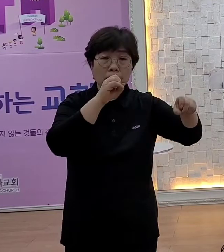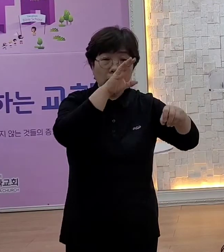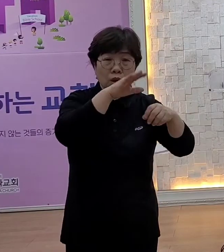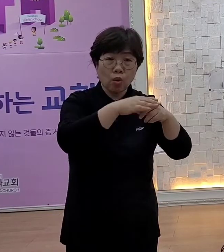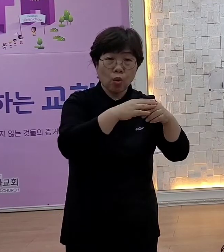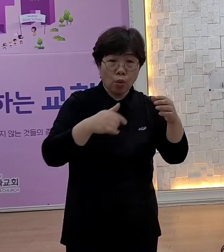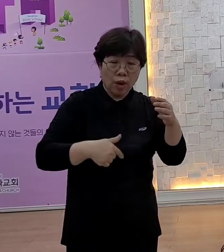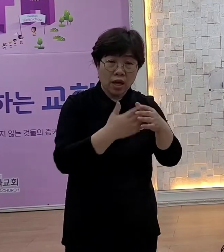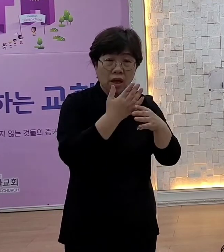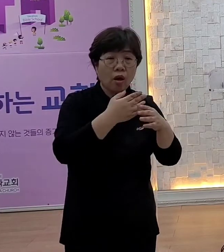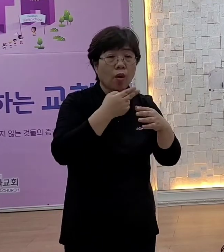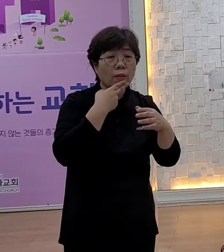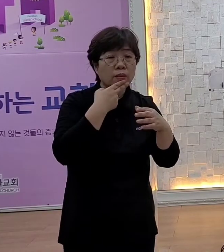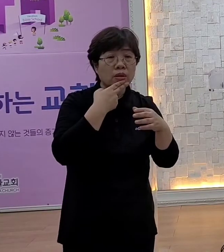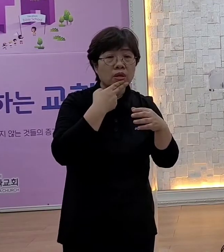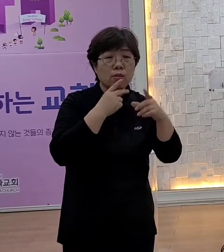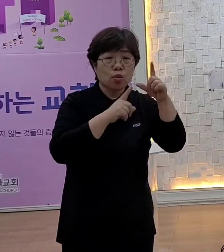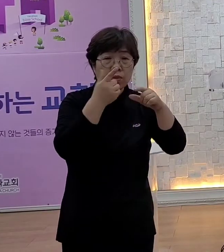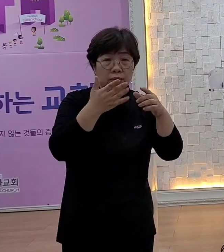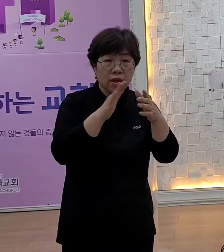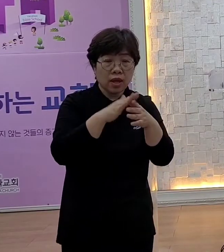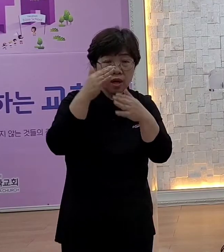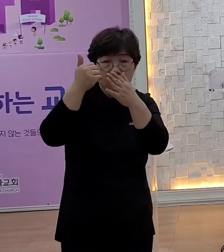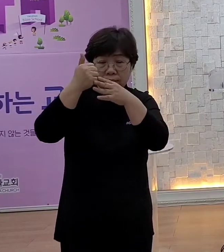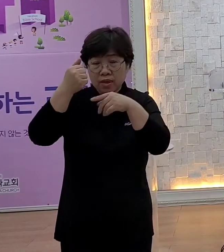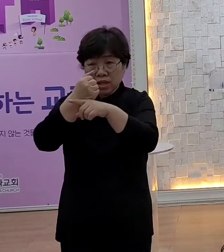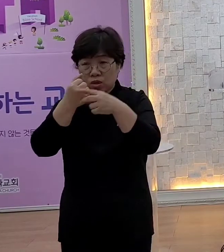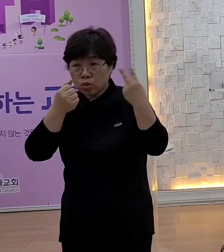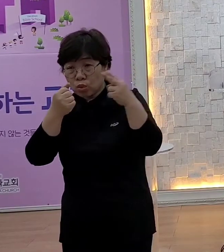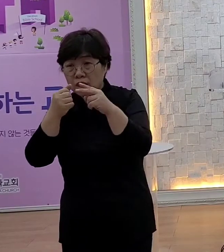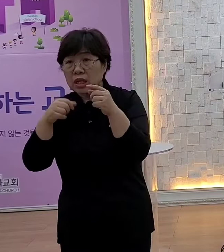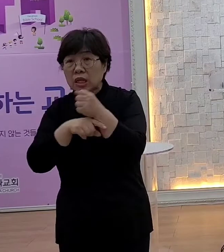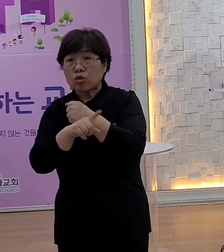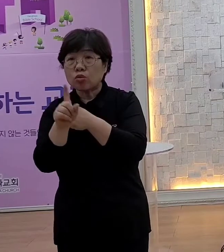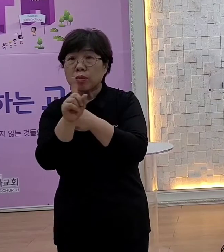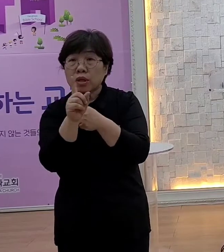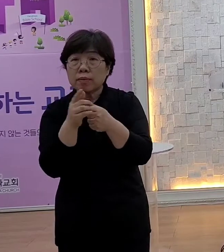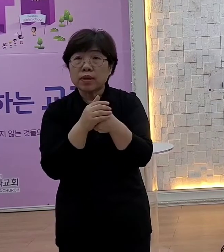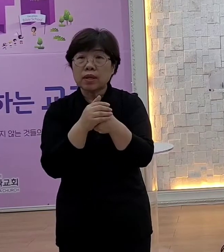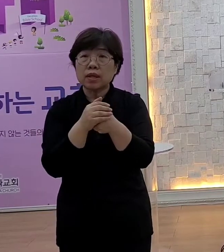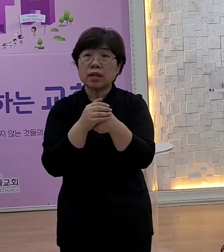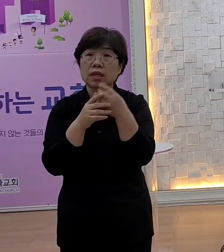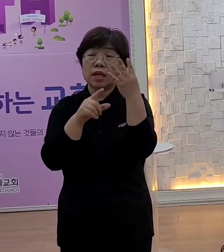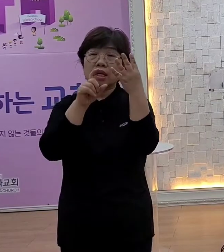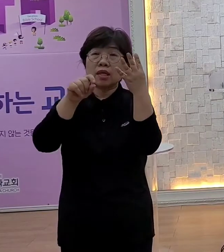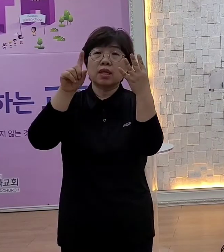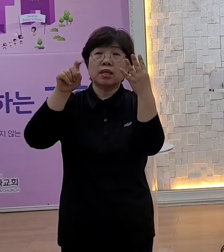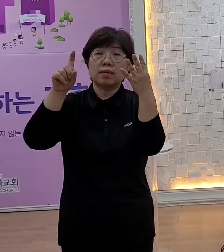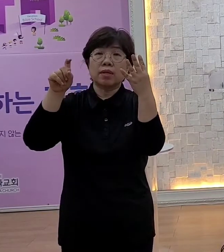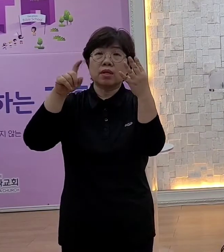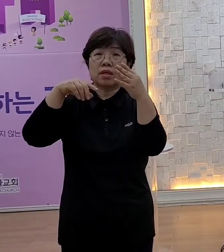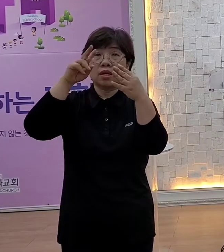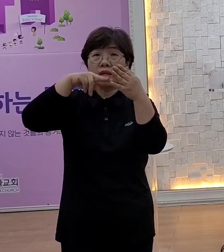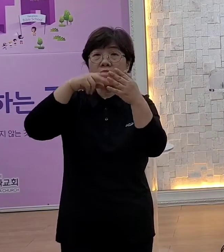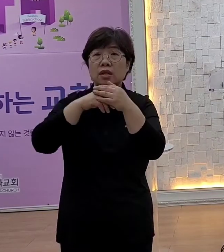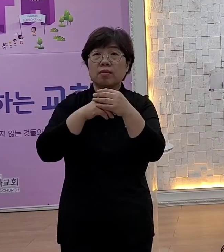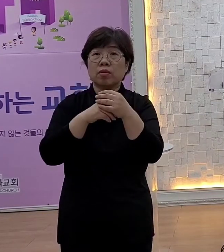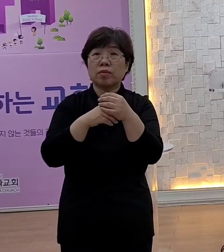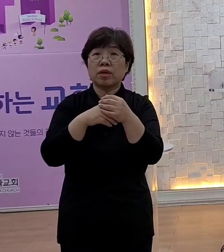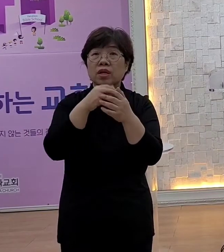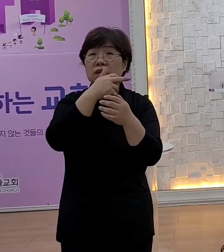아닌 회개인데도 이 하나님께서 뜻을 돌이키시느냐. 여러분 4장 11절 우리 다 같이 한번 읽어보겠습니다.